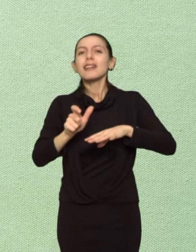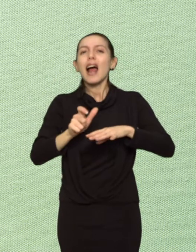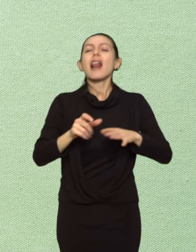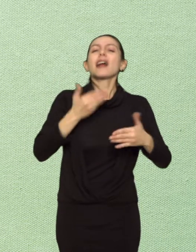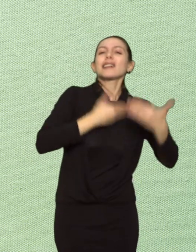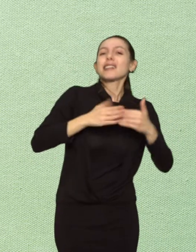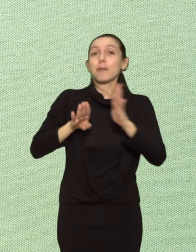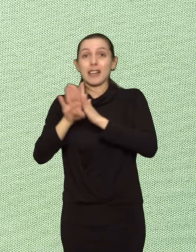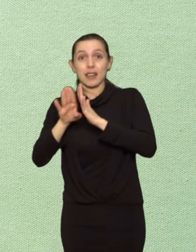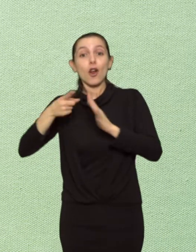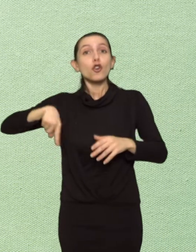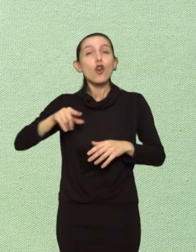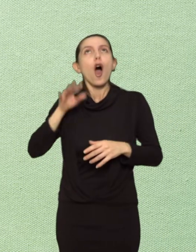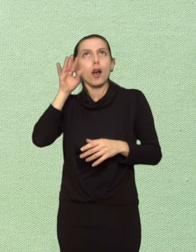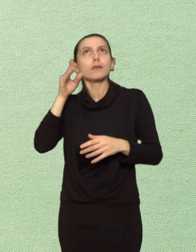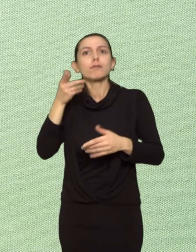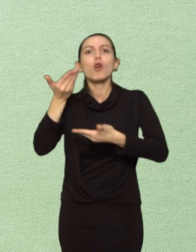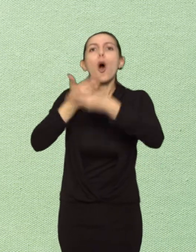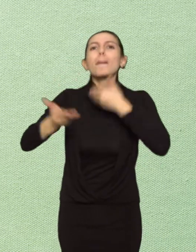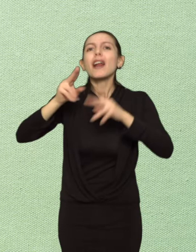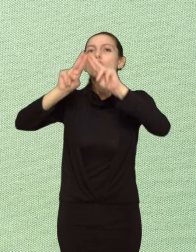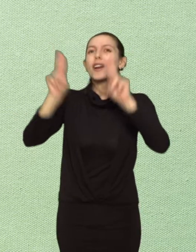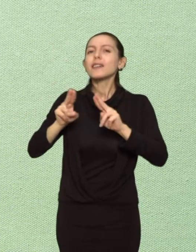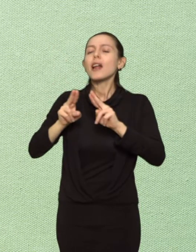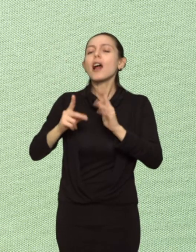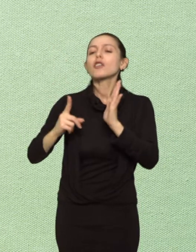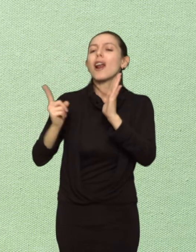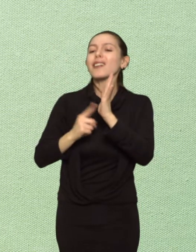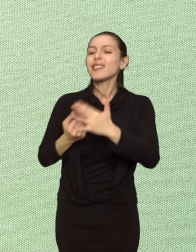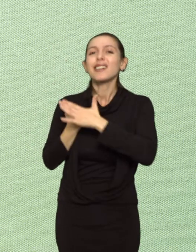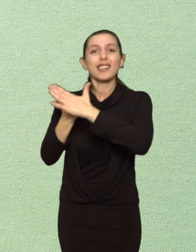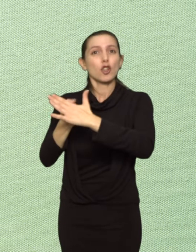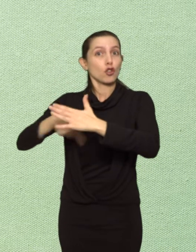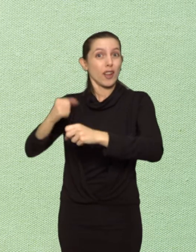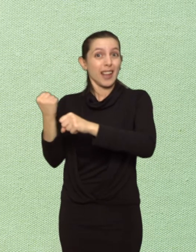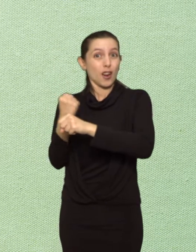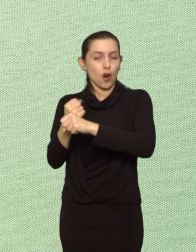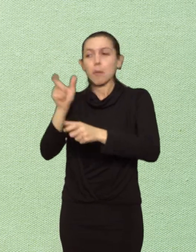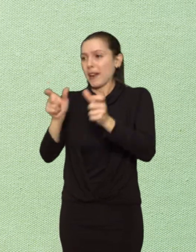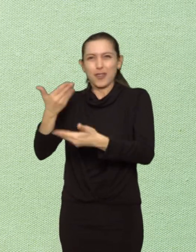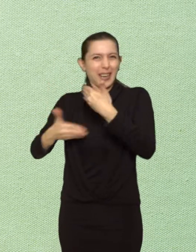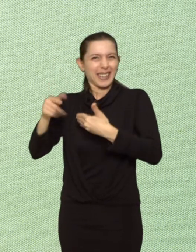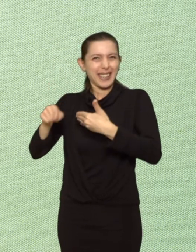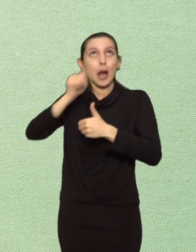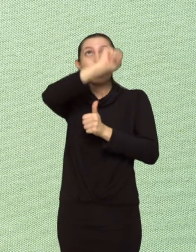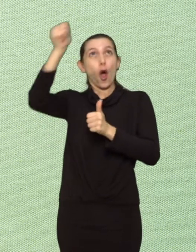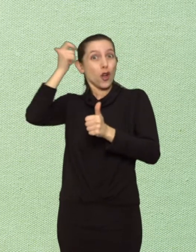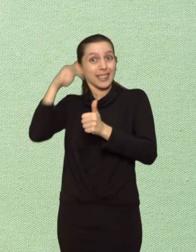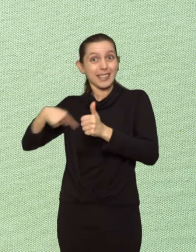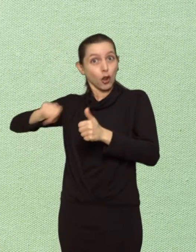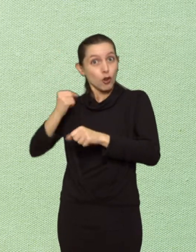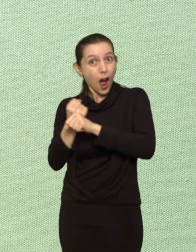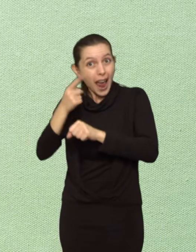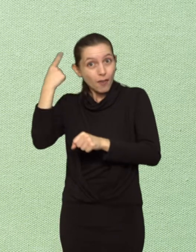Sviluppo per la cooperazione internazionale di sostegno ai diritti delle persone con disabilità di quei paesi, si